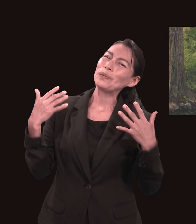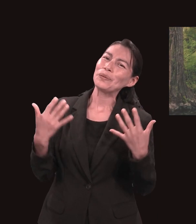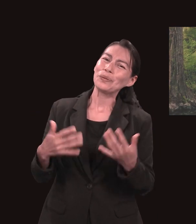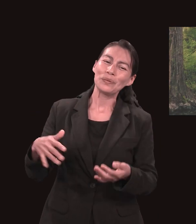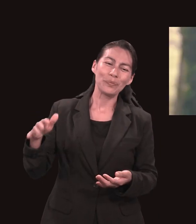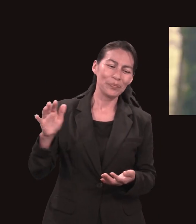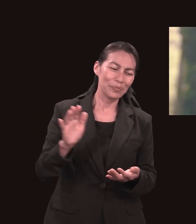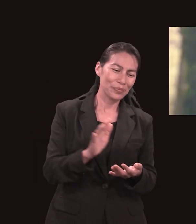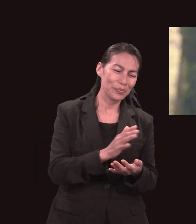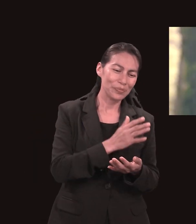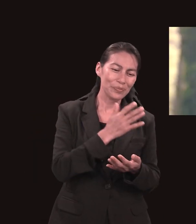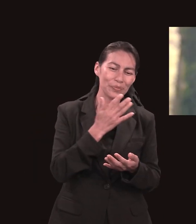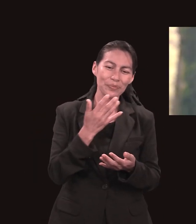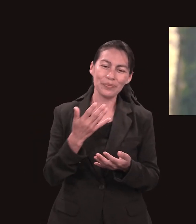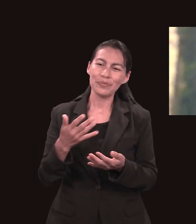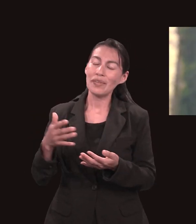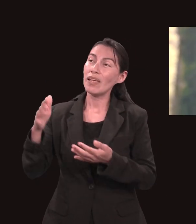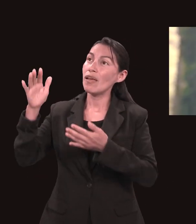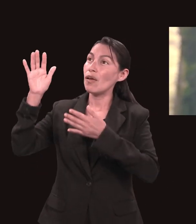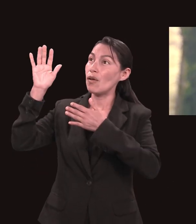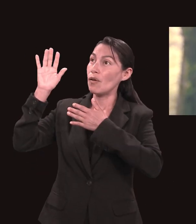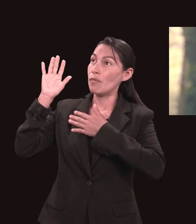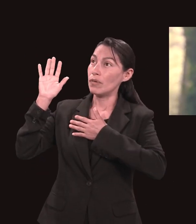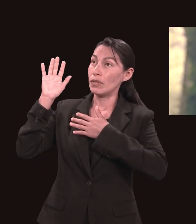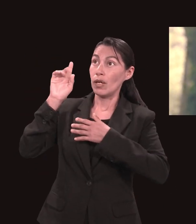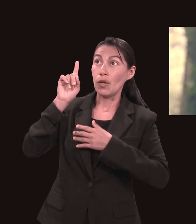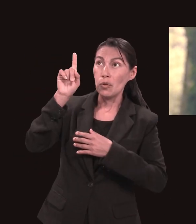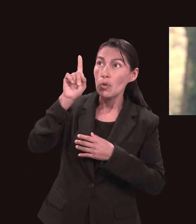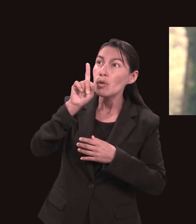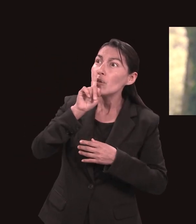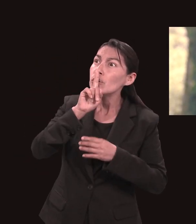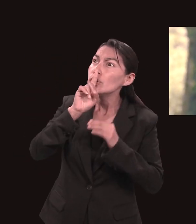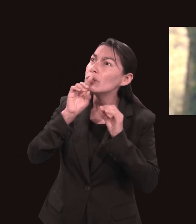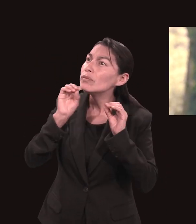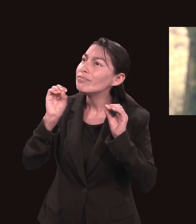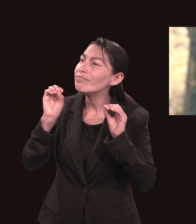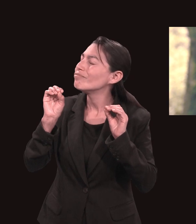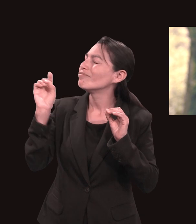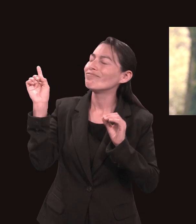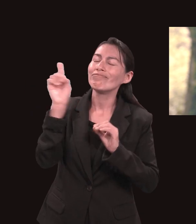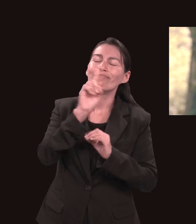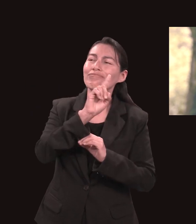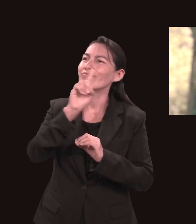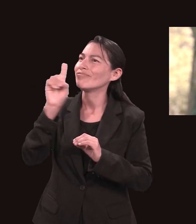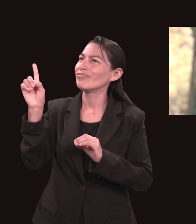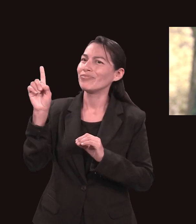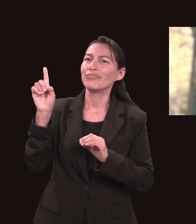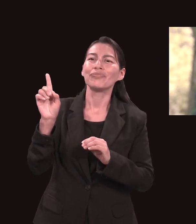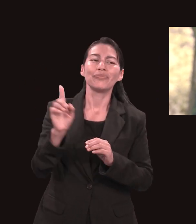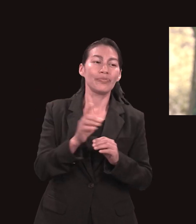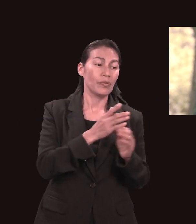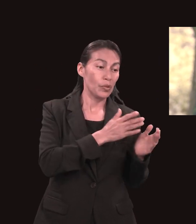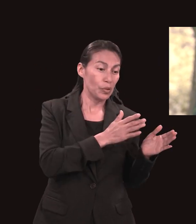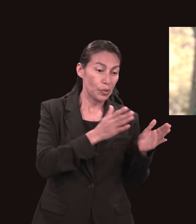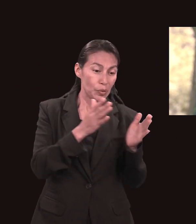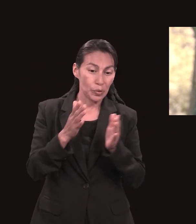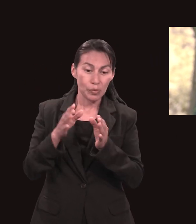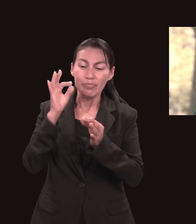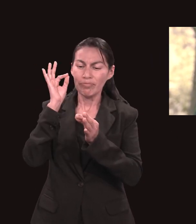Tus promesas nunca fallan Y respuesta